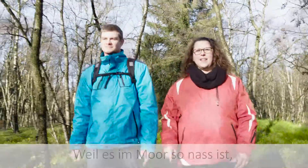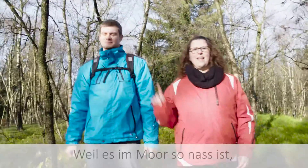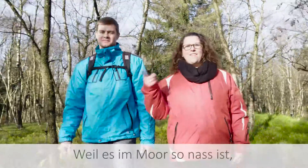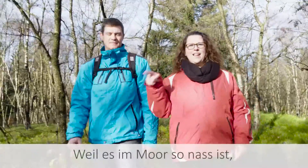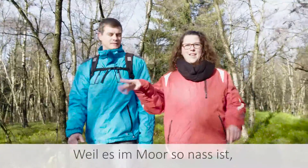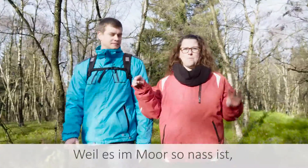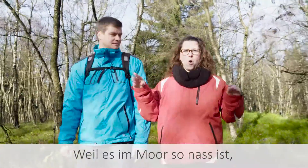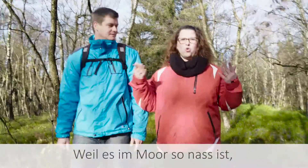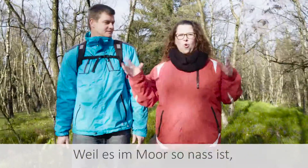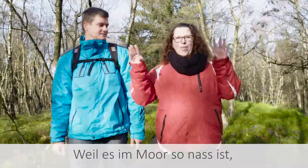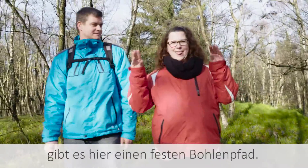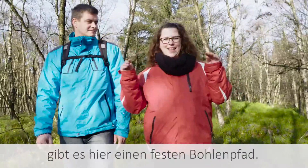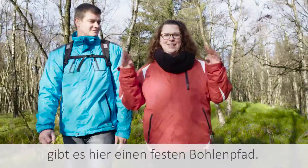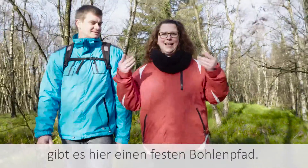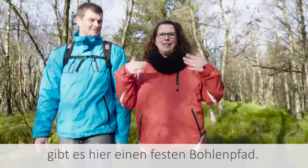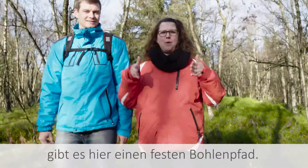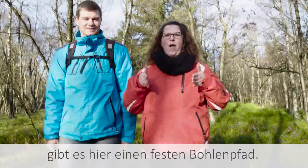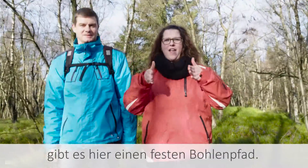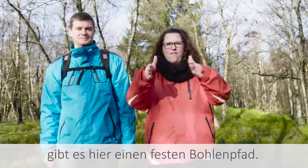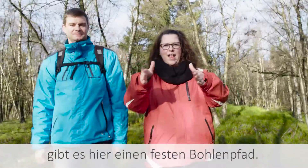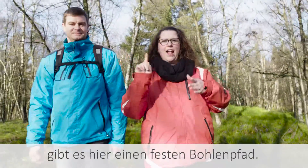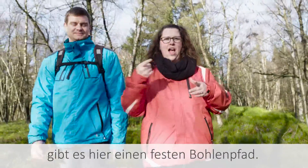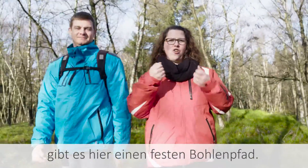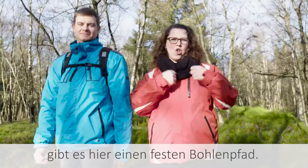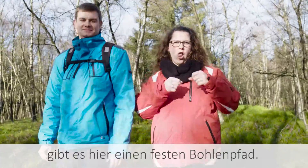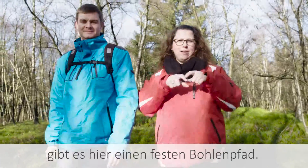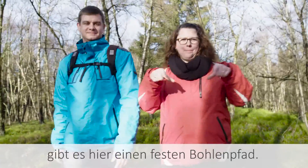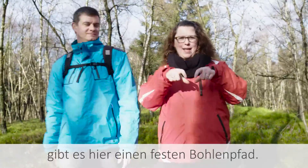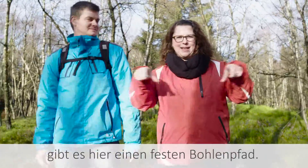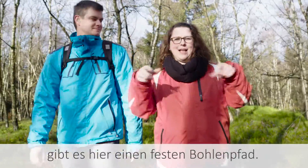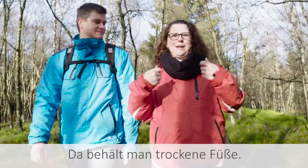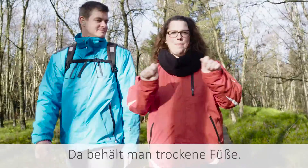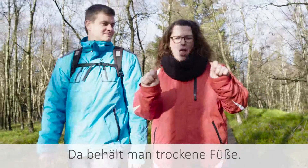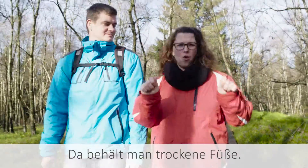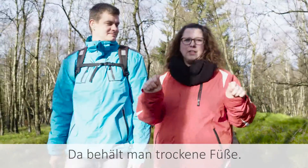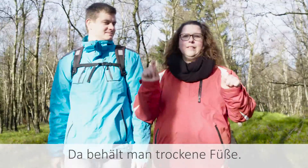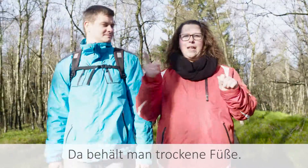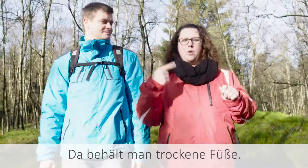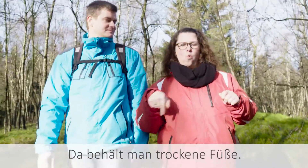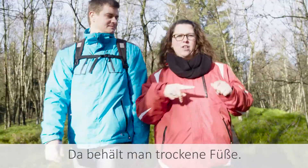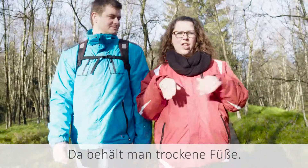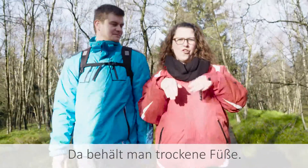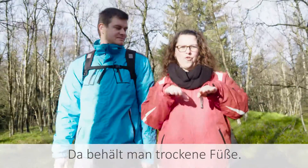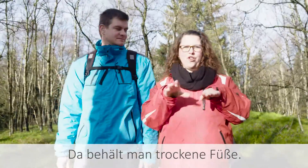Weil es im Moor so nass ist, gibt es hier einen festen Bohlenpfad. Da behält man trockene Füße.